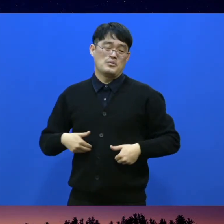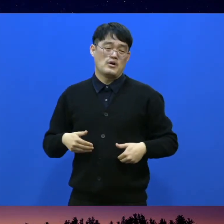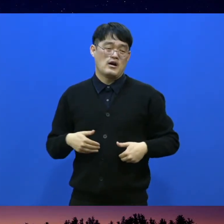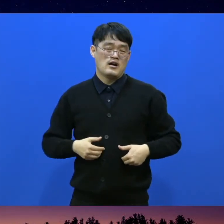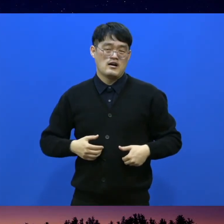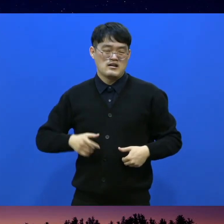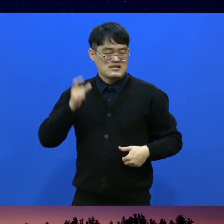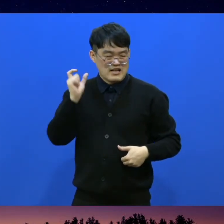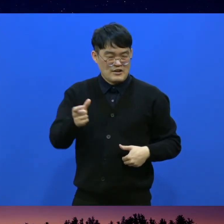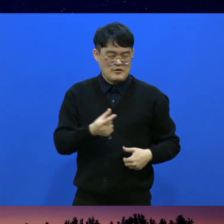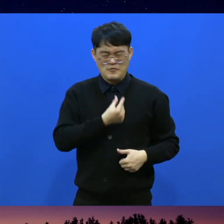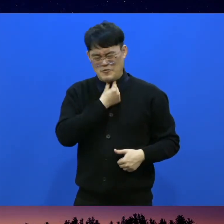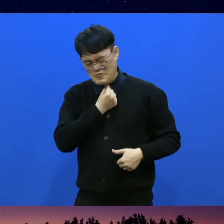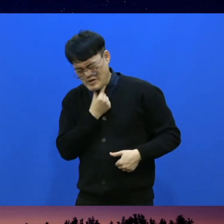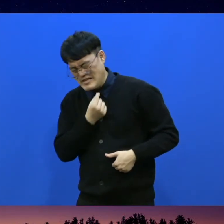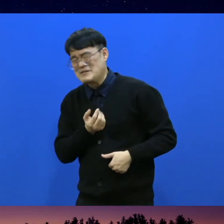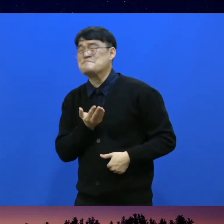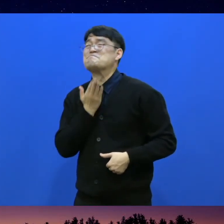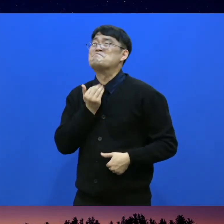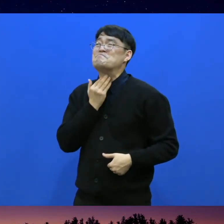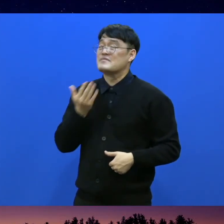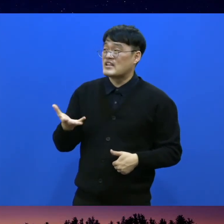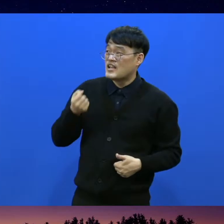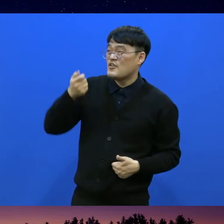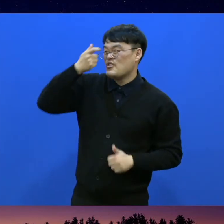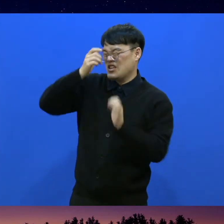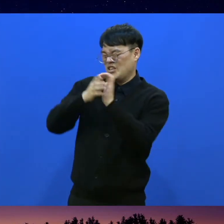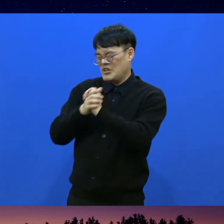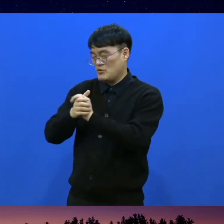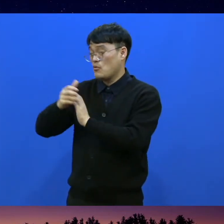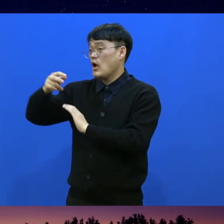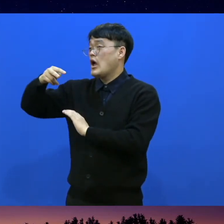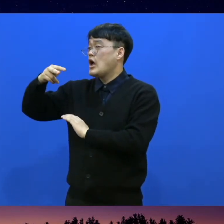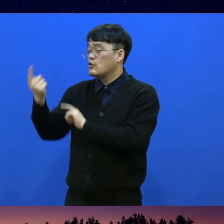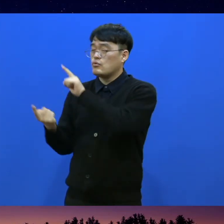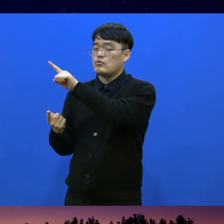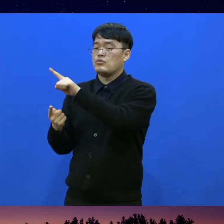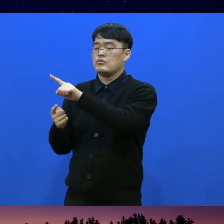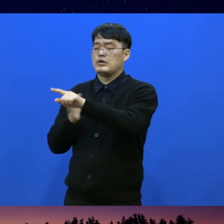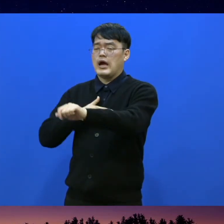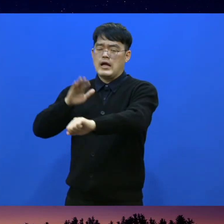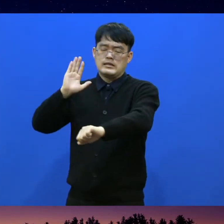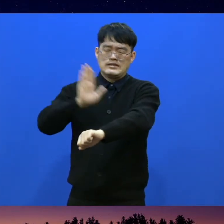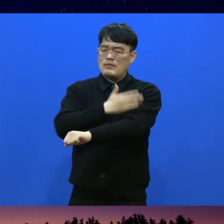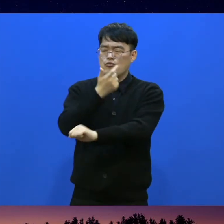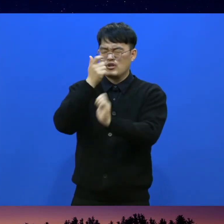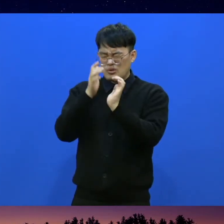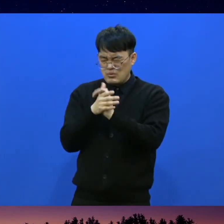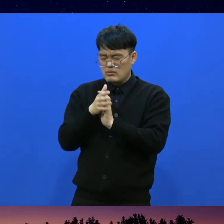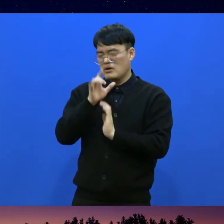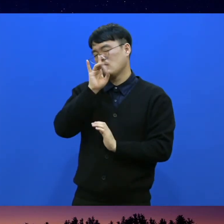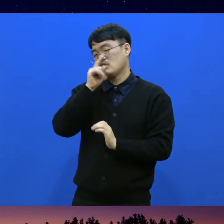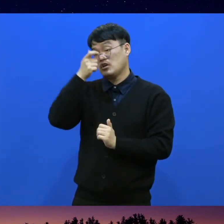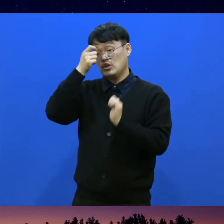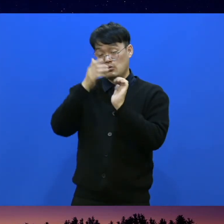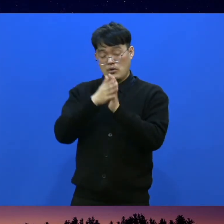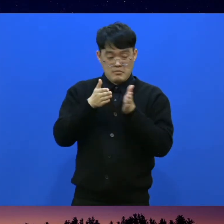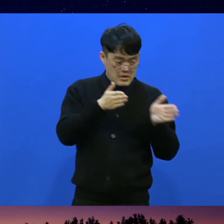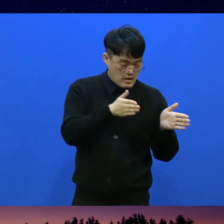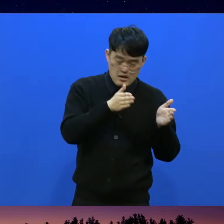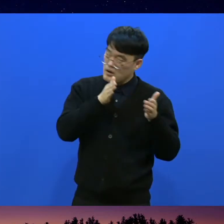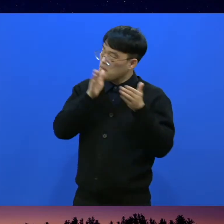강력한 소를 가지고 큰 기도를 아무리 드려도 여기에 걸려들면 안 돼요. 기도의 방향이 바로 있어요.